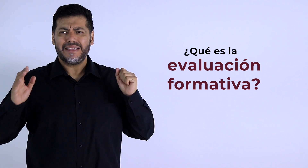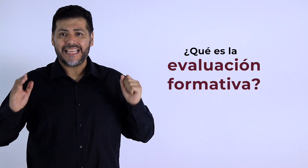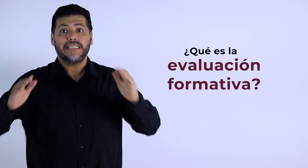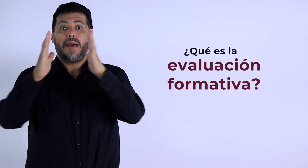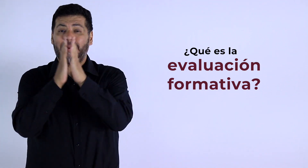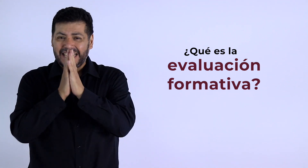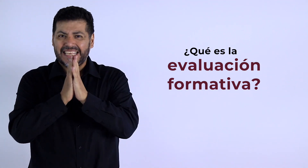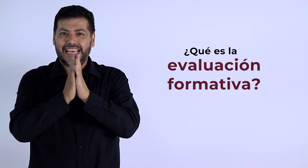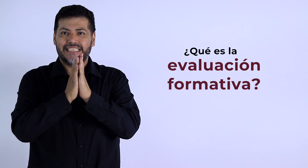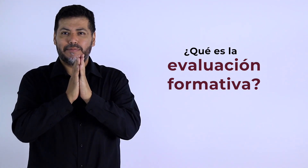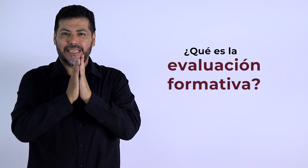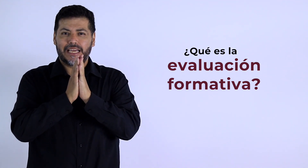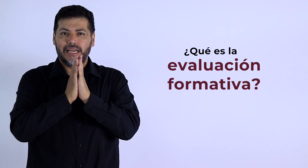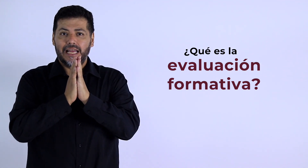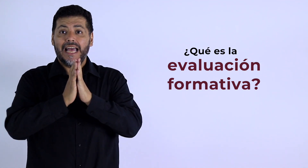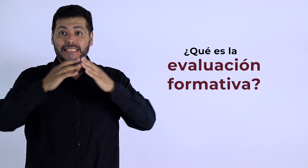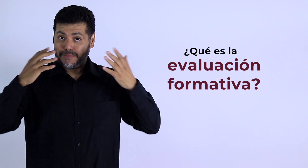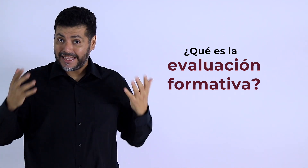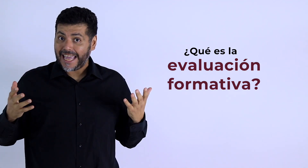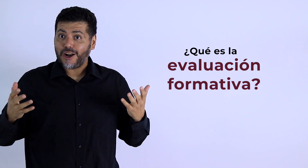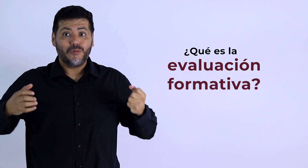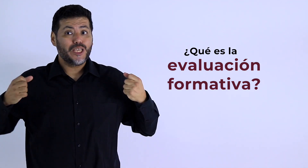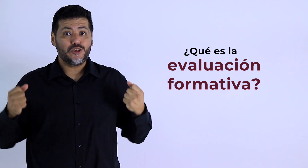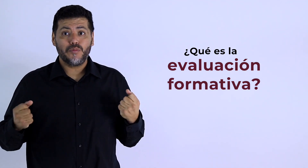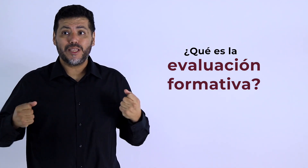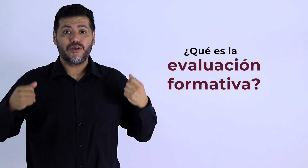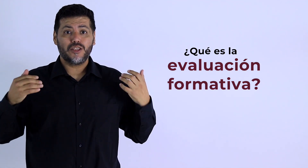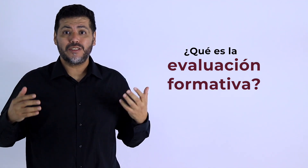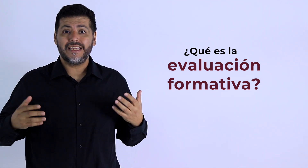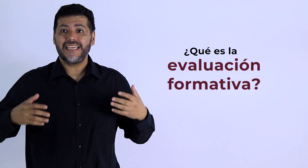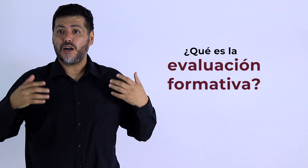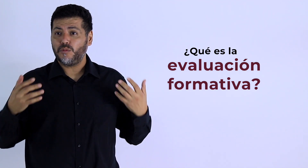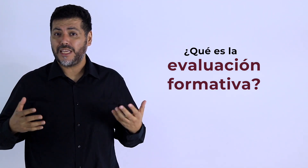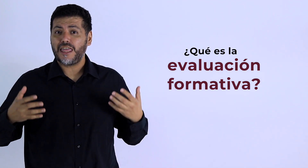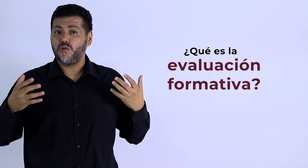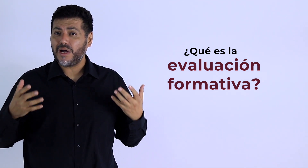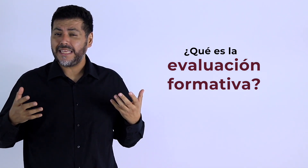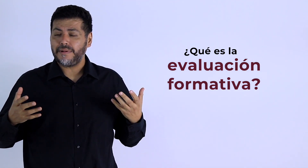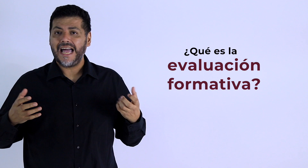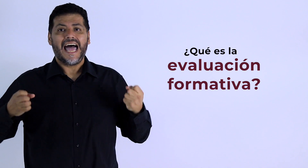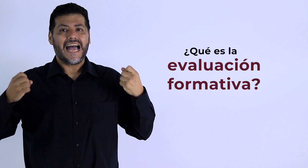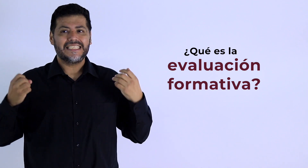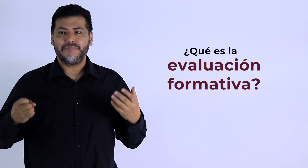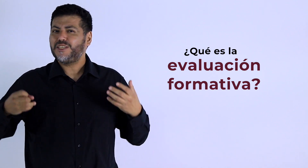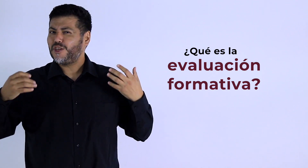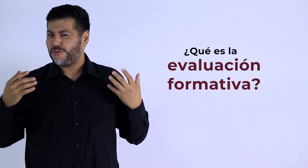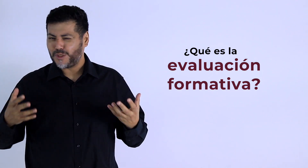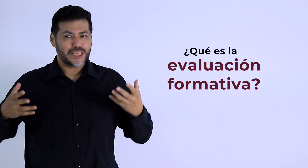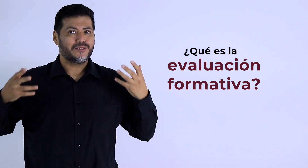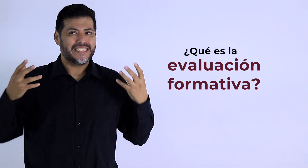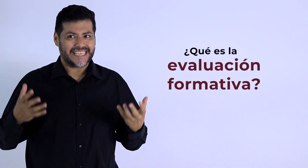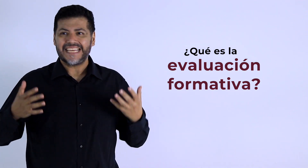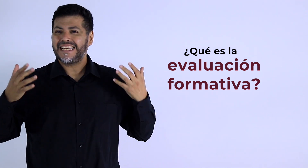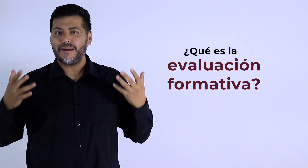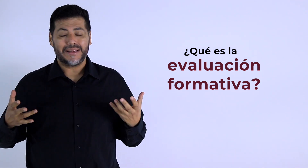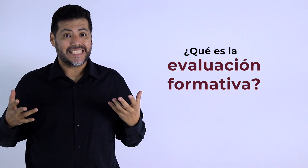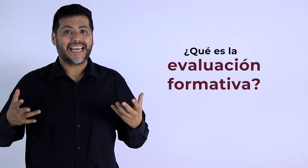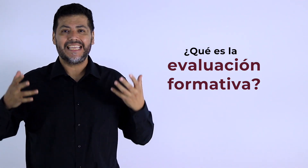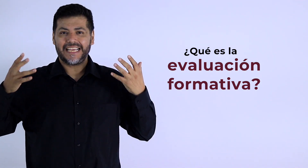medidas para cerrar esta brecha. Se plantea como un instrumento del docente y la comunidad educativa al servicio de los procesos de enseñanza y aprendizaje en el